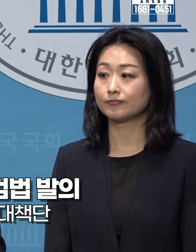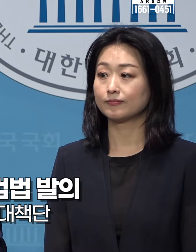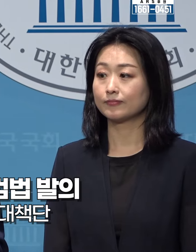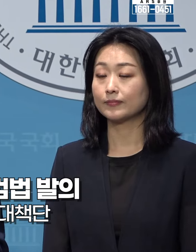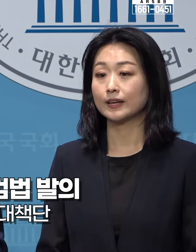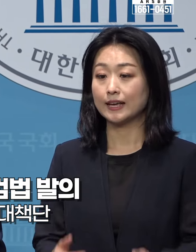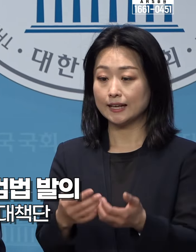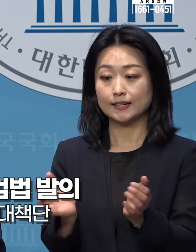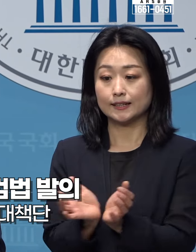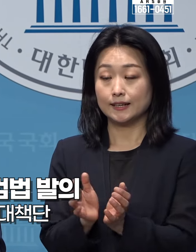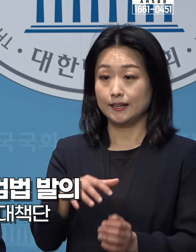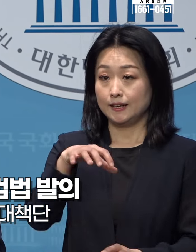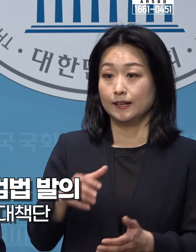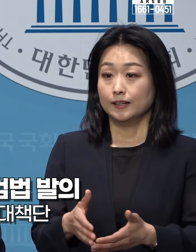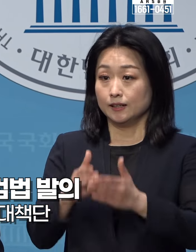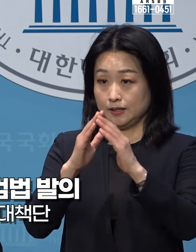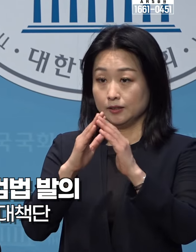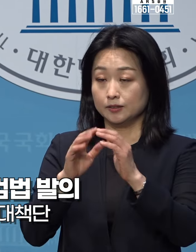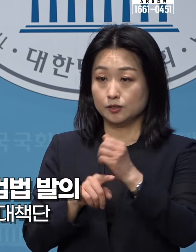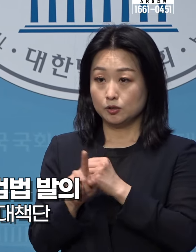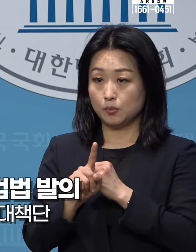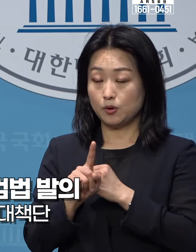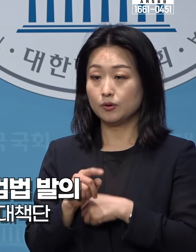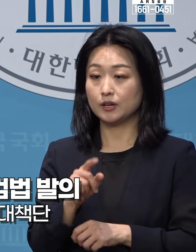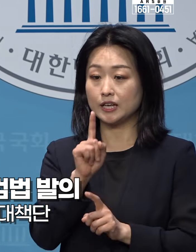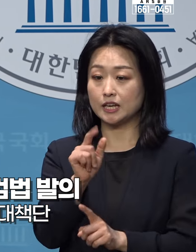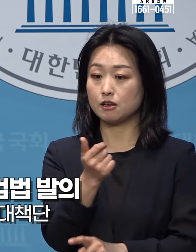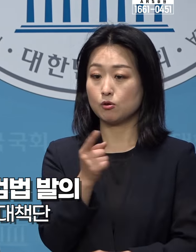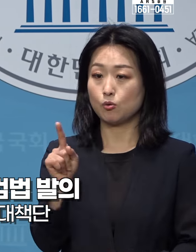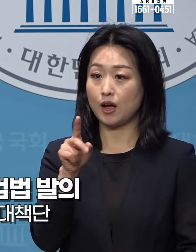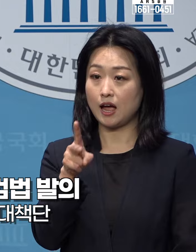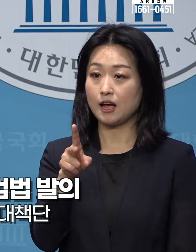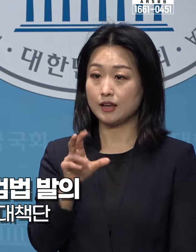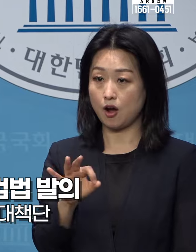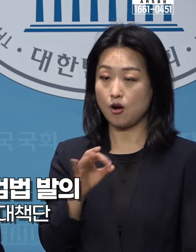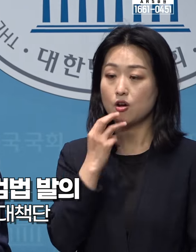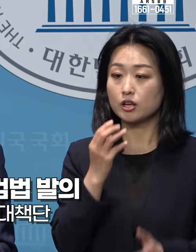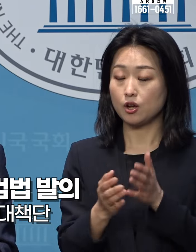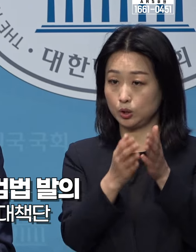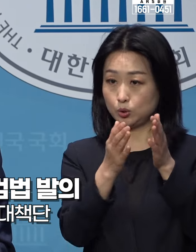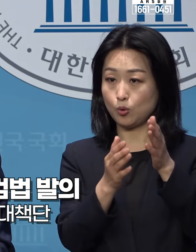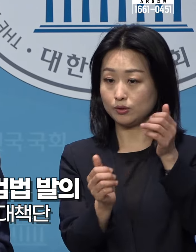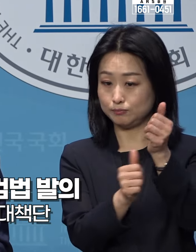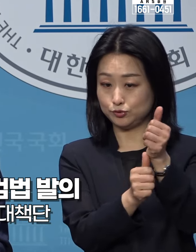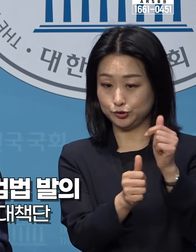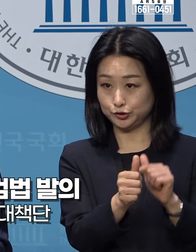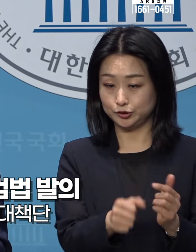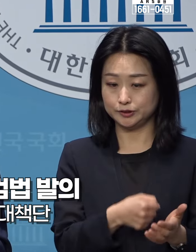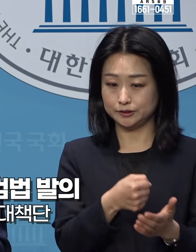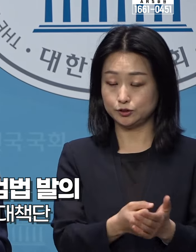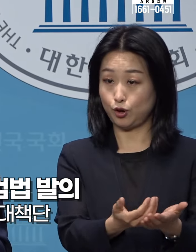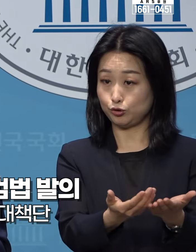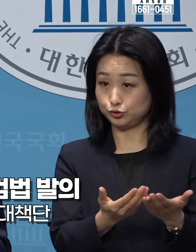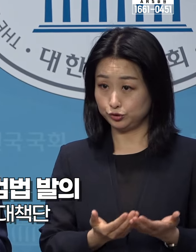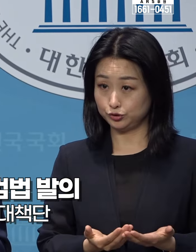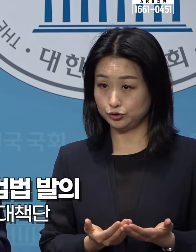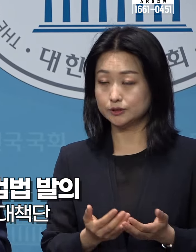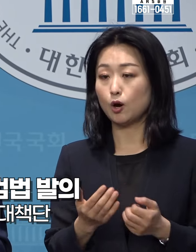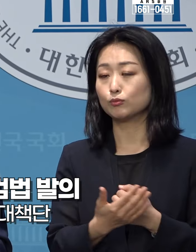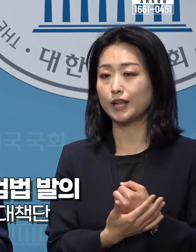저희 대책단의 출범은 이화영 전 경기부지사의 결심으로부터